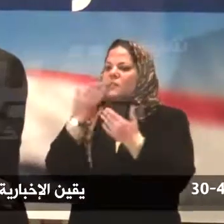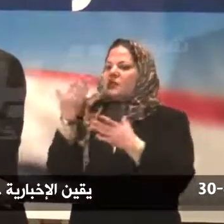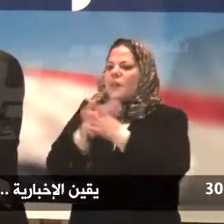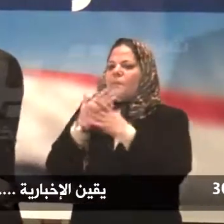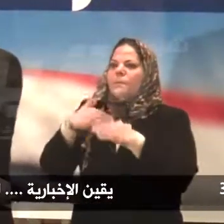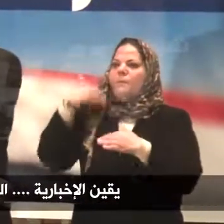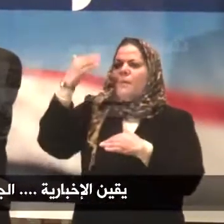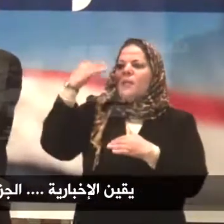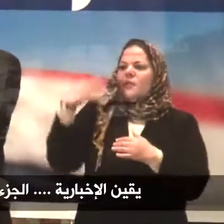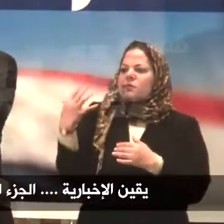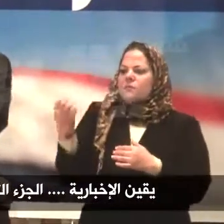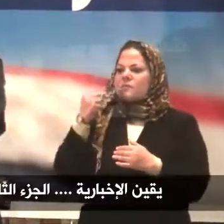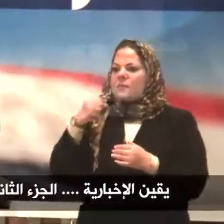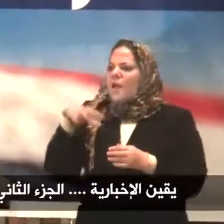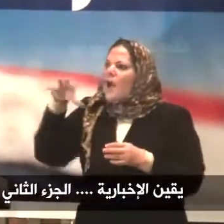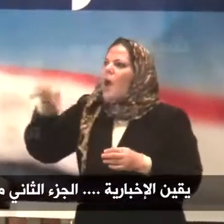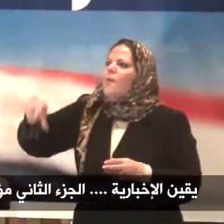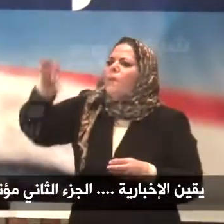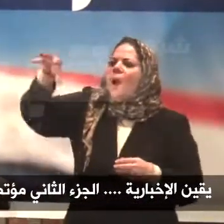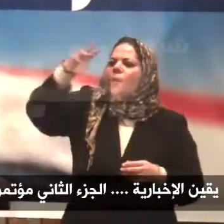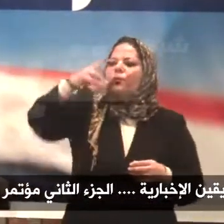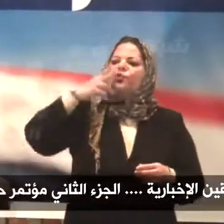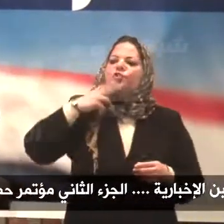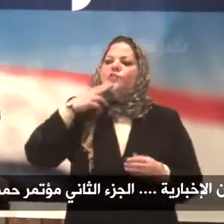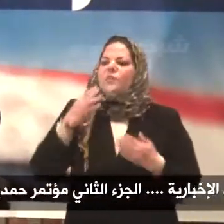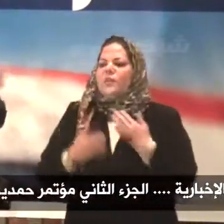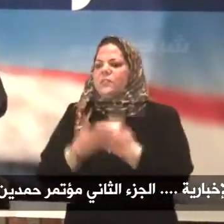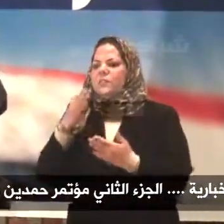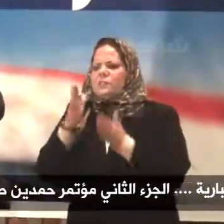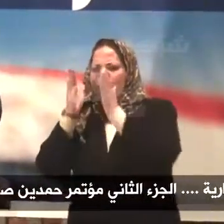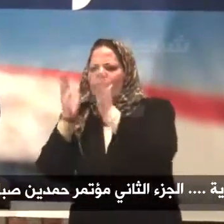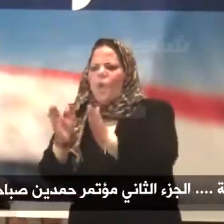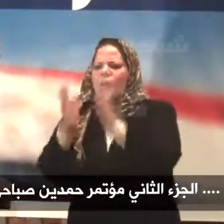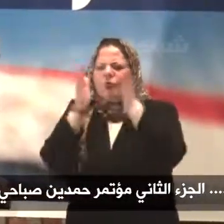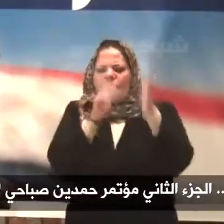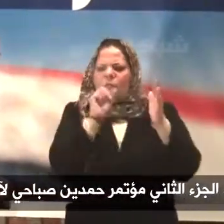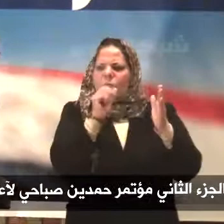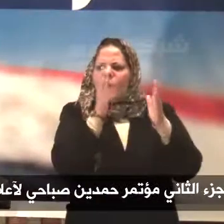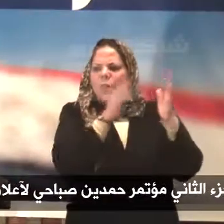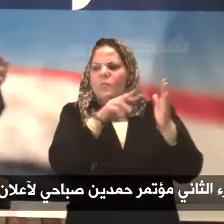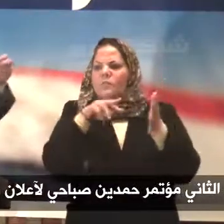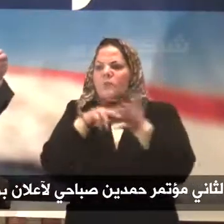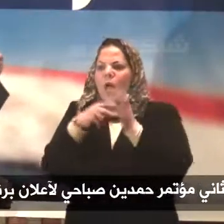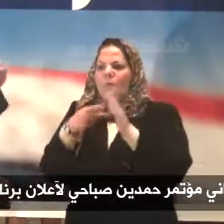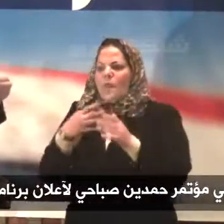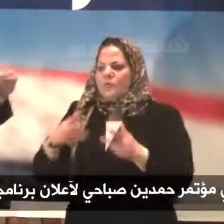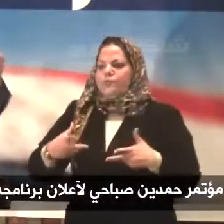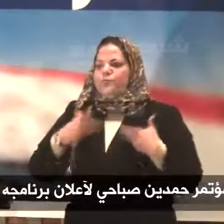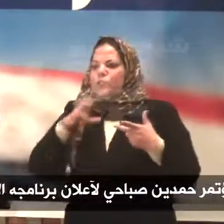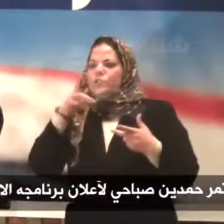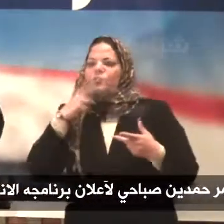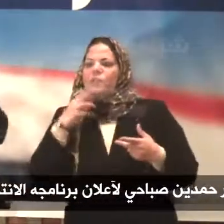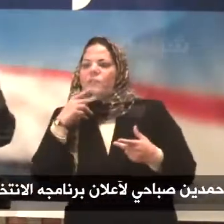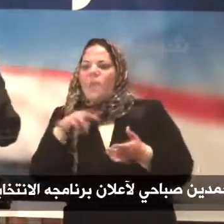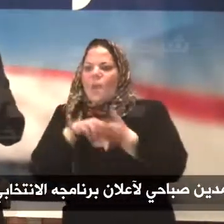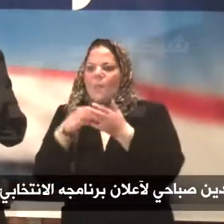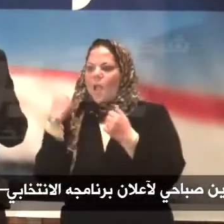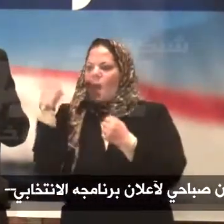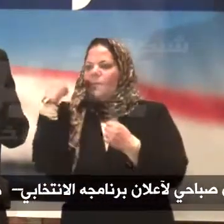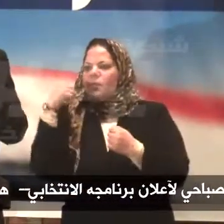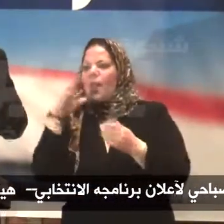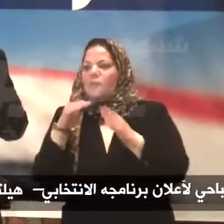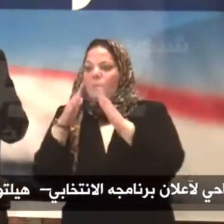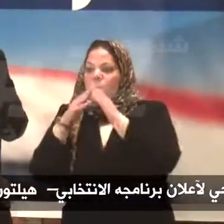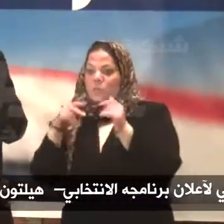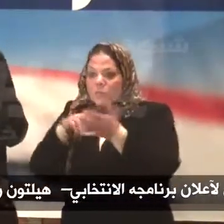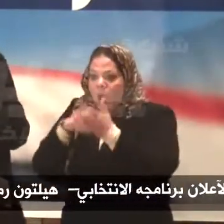نضمن أقاليم تنمية. كل إقليم يمكن أن يكون له قدرة